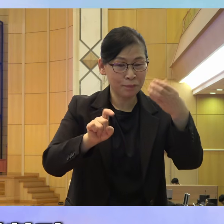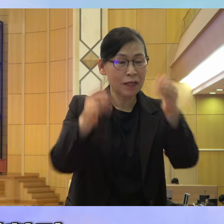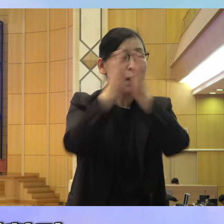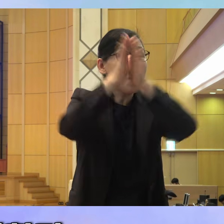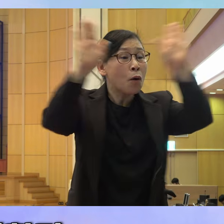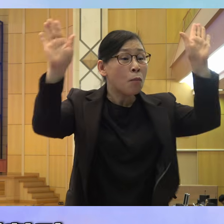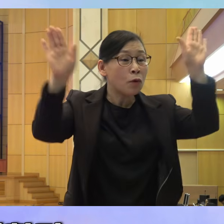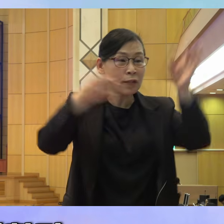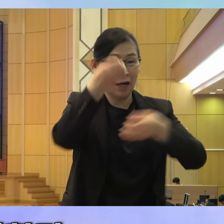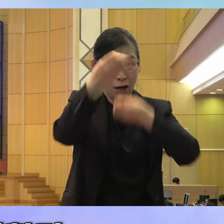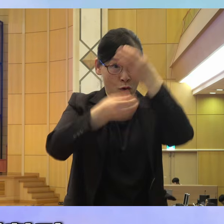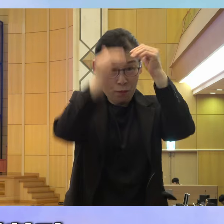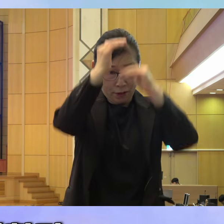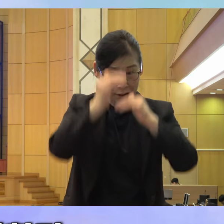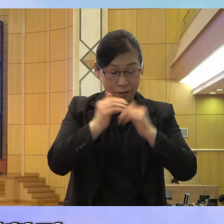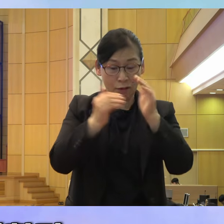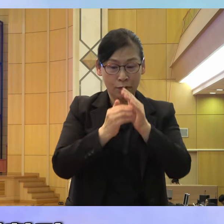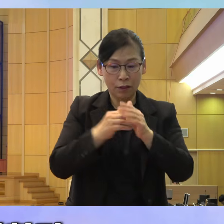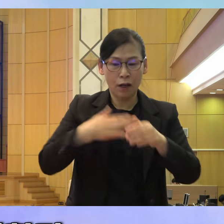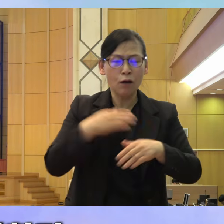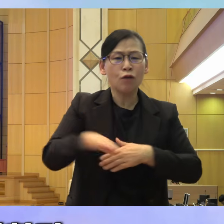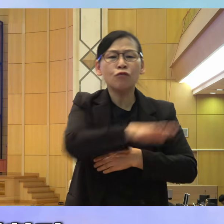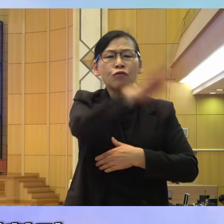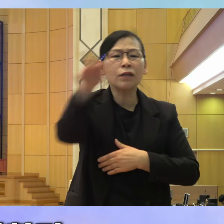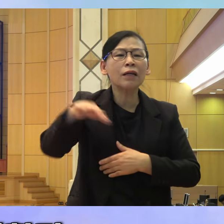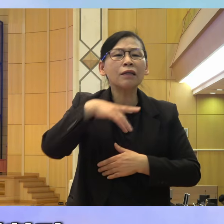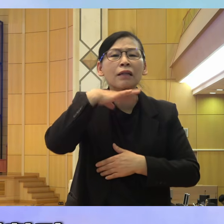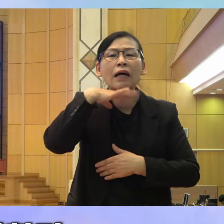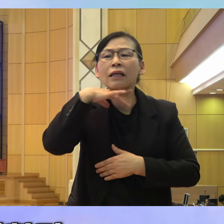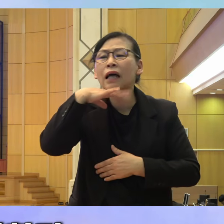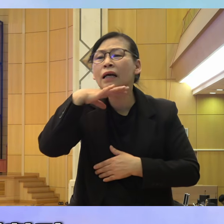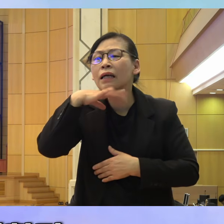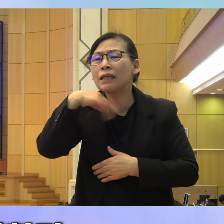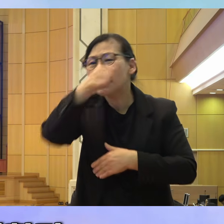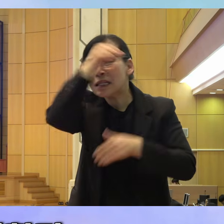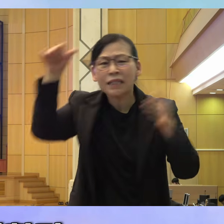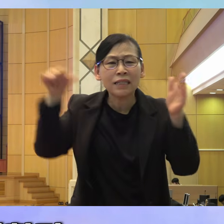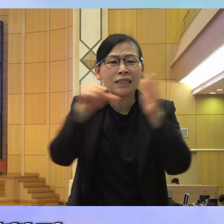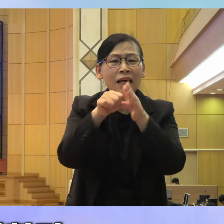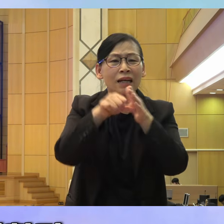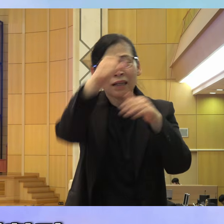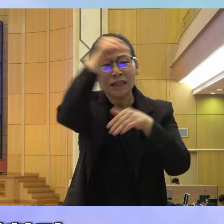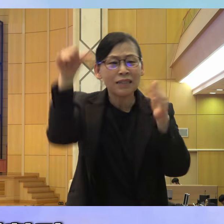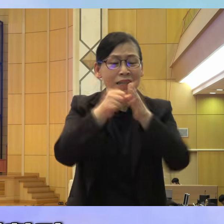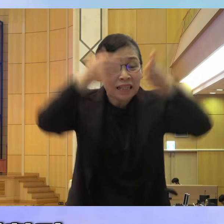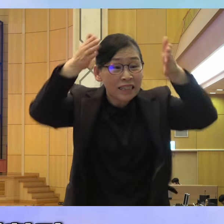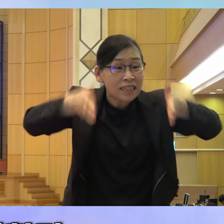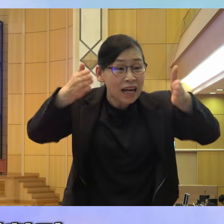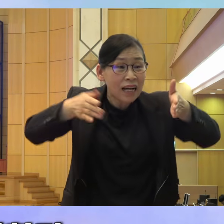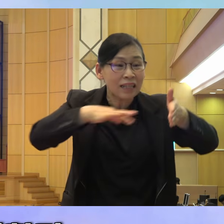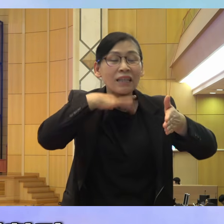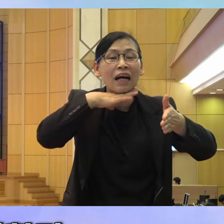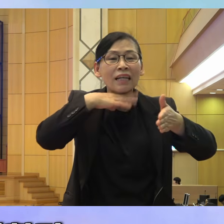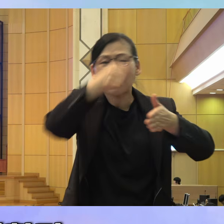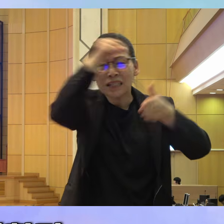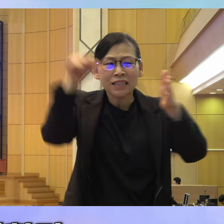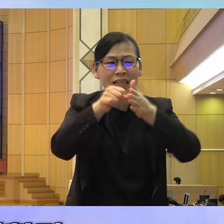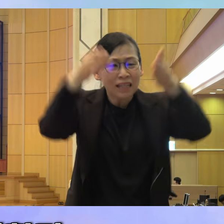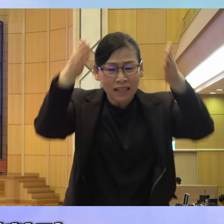모세가 고백한 내용입니다. 우리의 연수가 그랬어요. 모세의 개인적인 이야기가